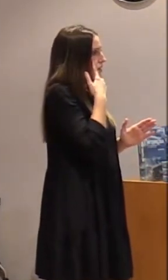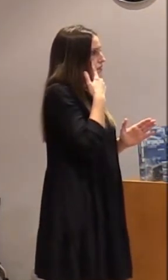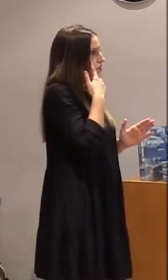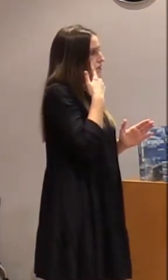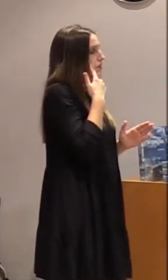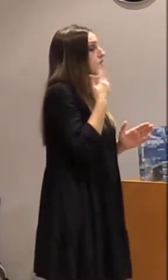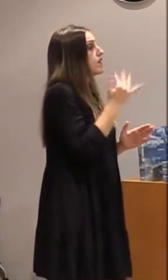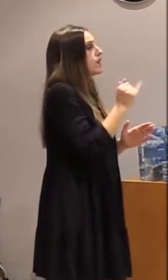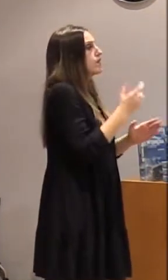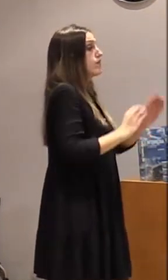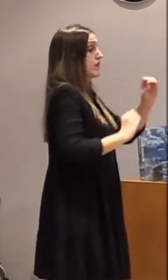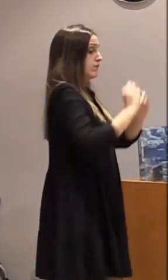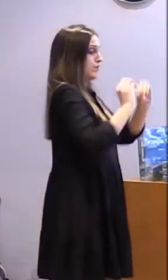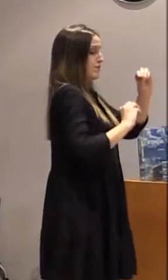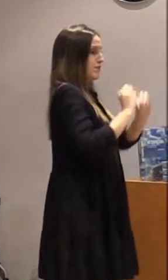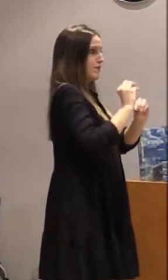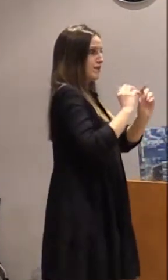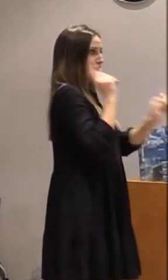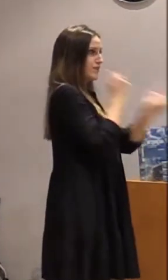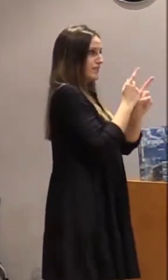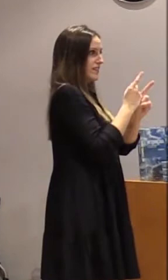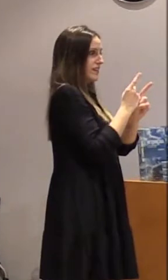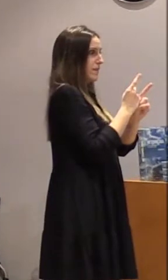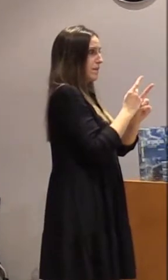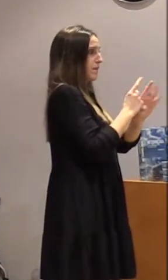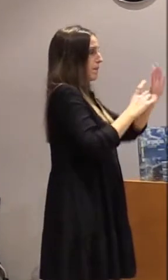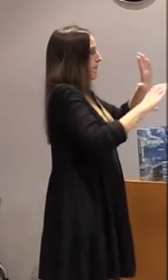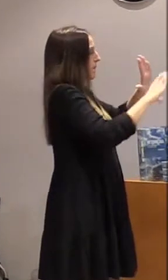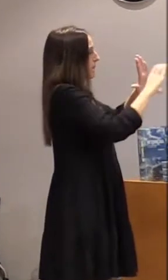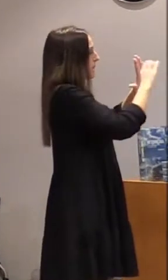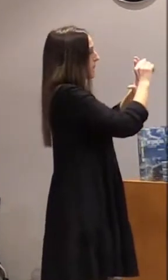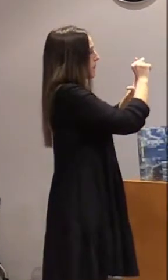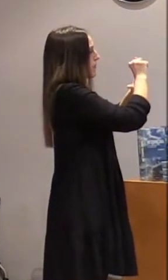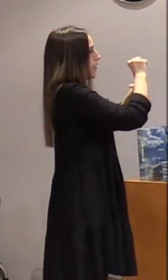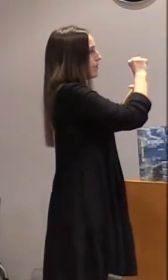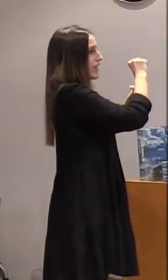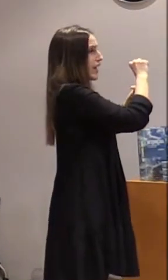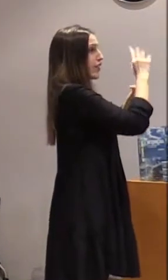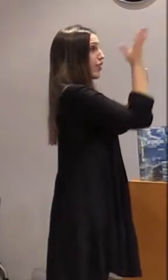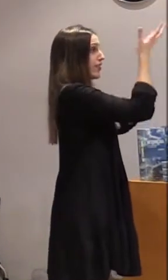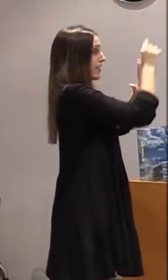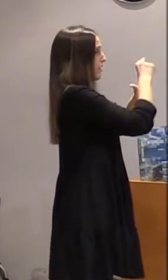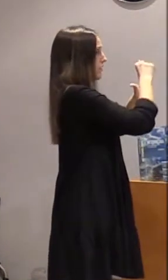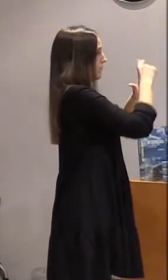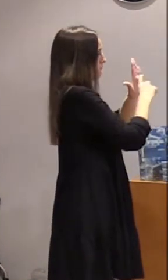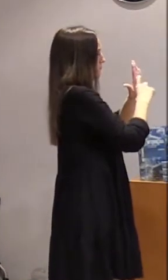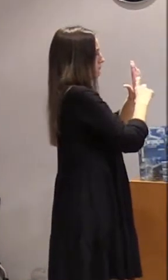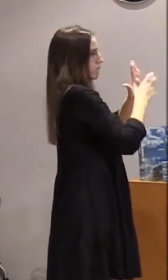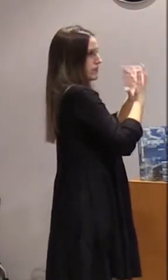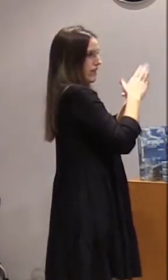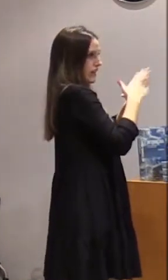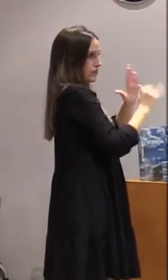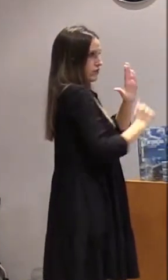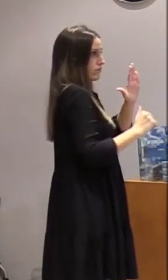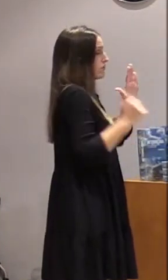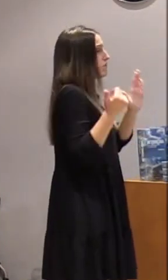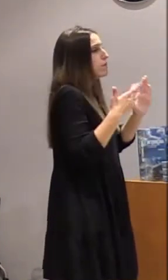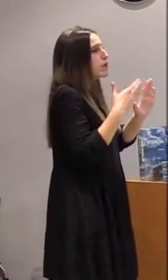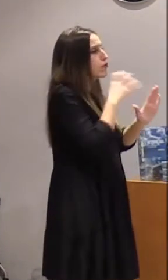una proporción inversa, 1/3 de cielo y 2/3 de todo lo de abajo. Lo curioso es que Patinil